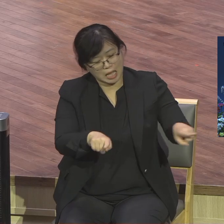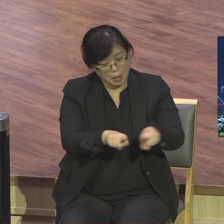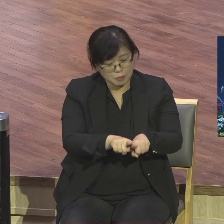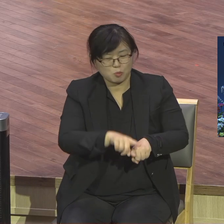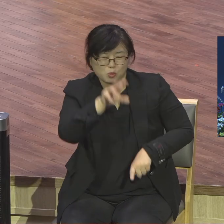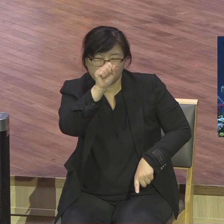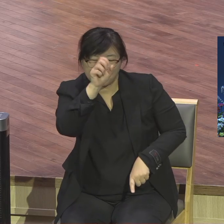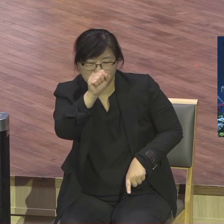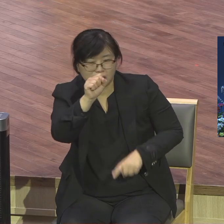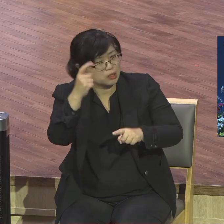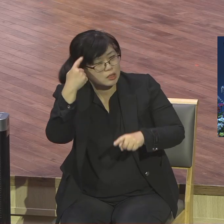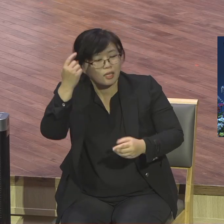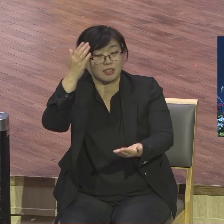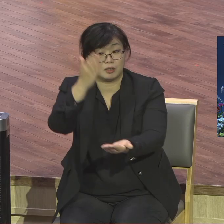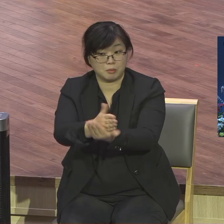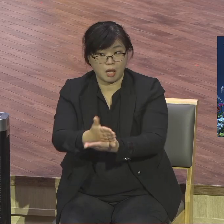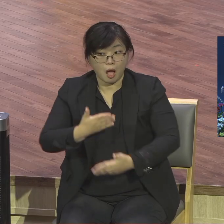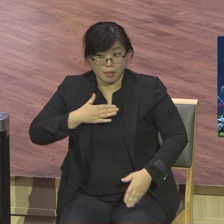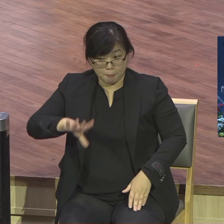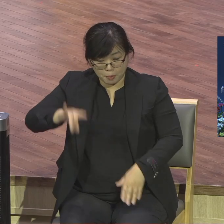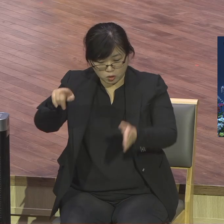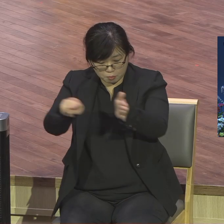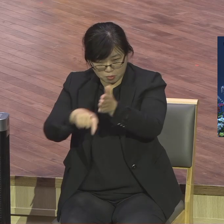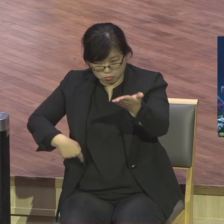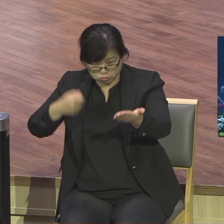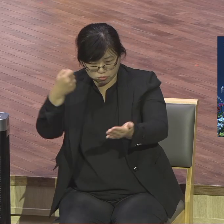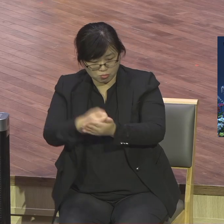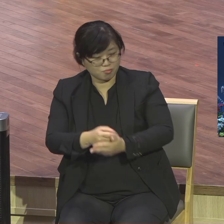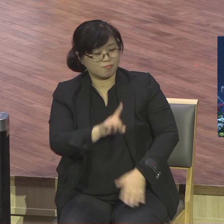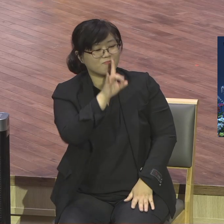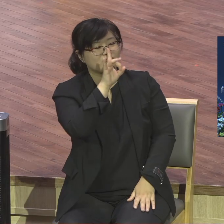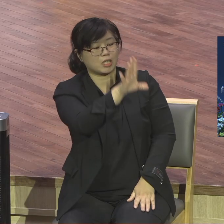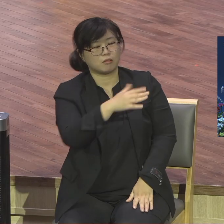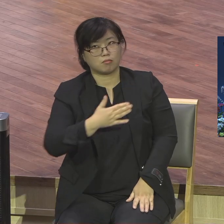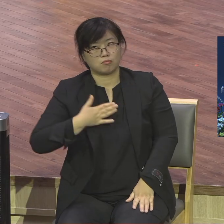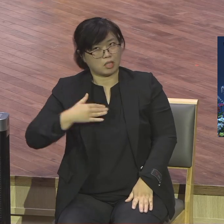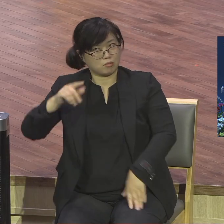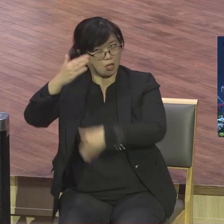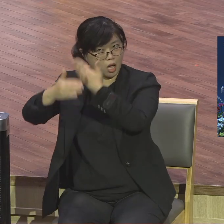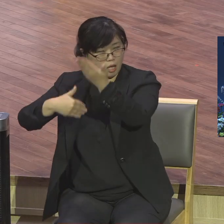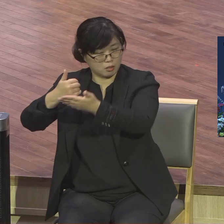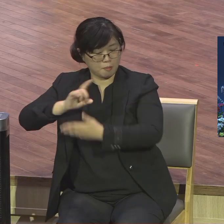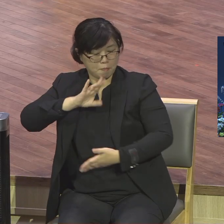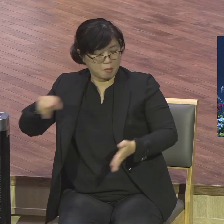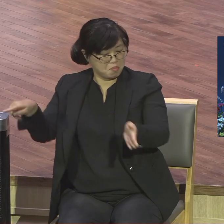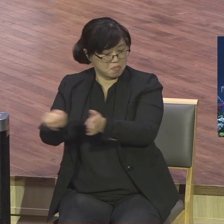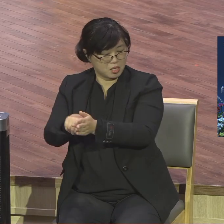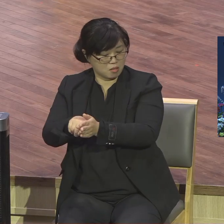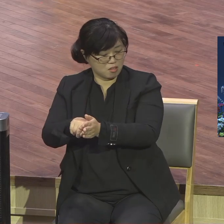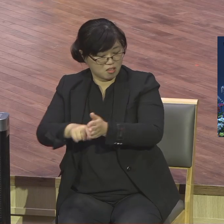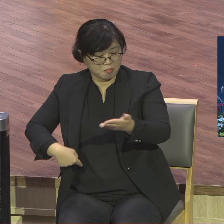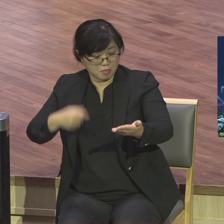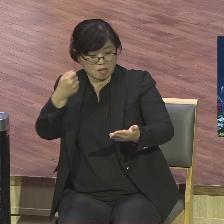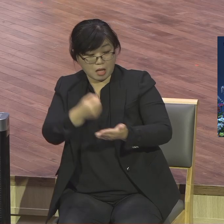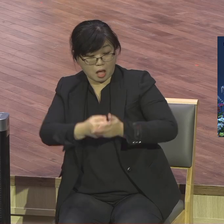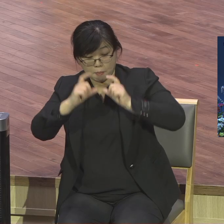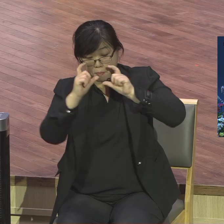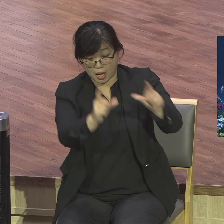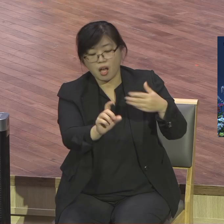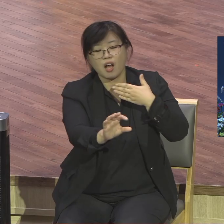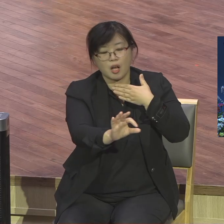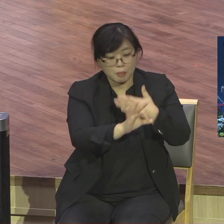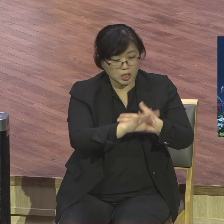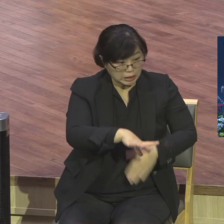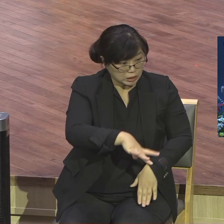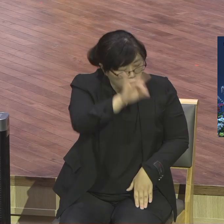하나님이 살아계시니까 귀신이 발악을 해도 끝납니다 여러분 기도 때문에 아멘 오늘 우리 말씀